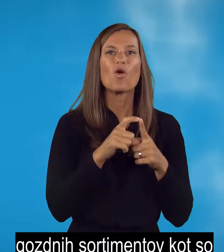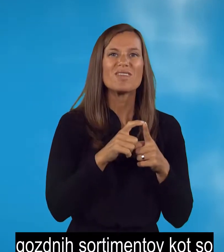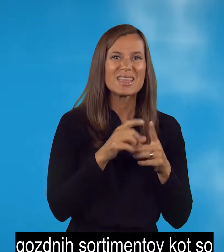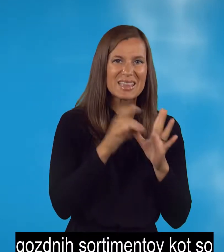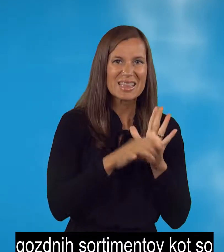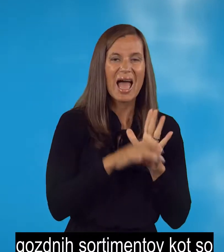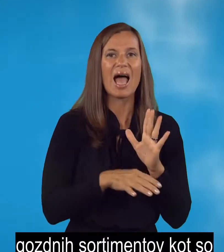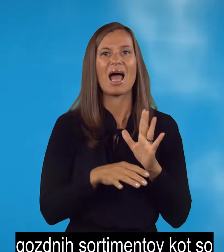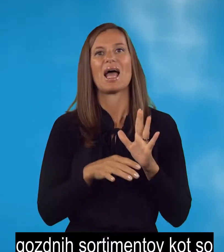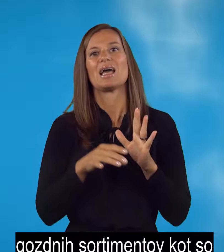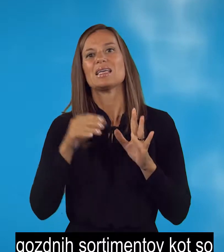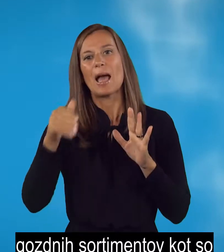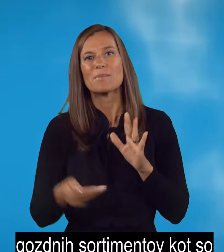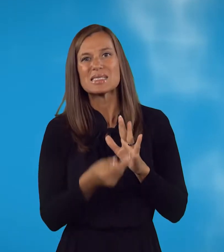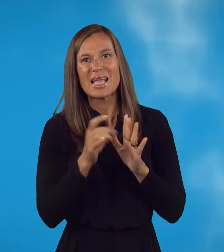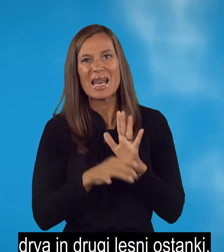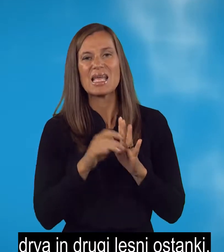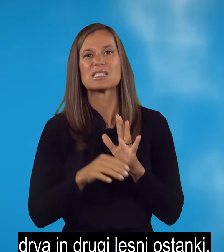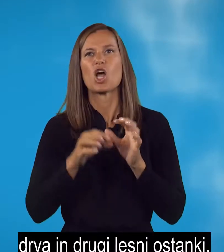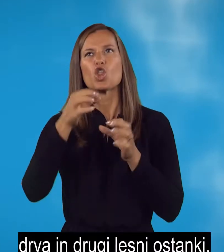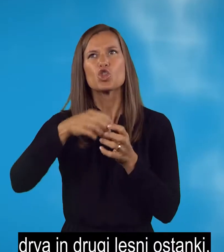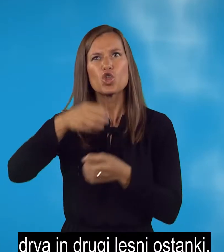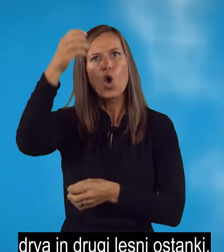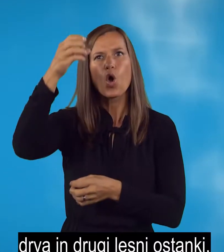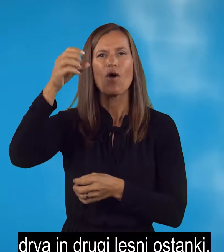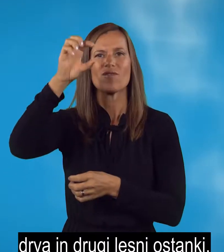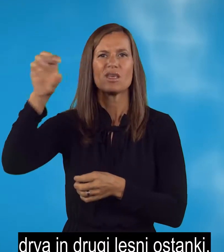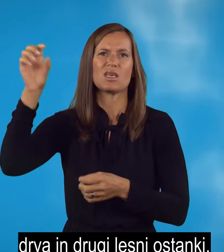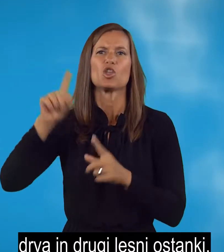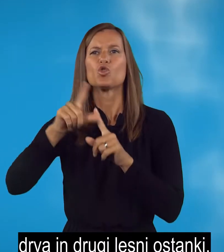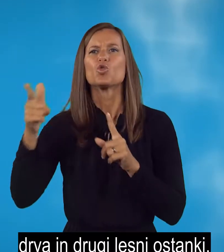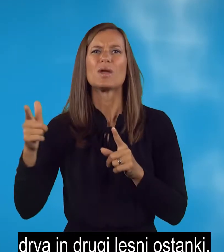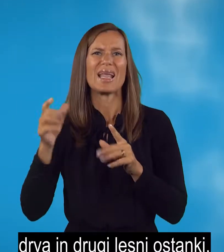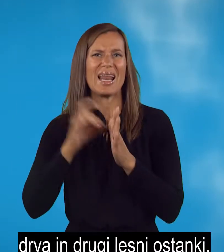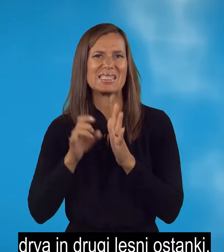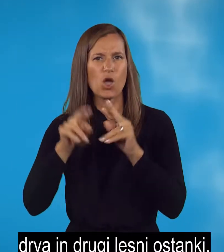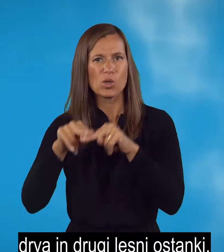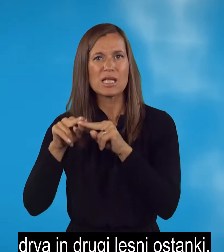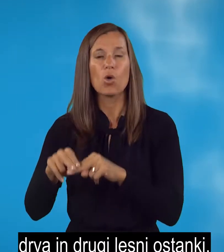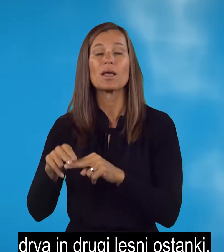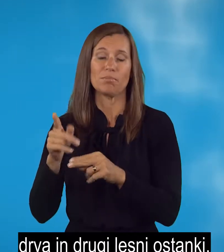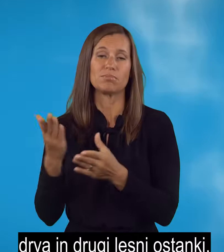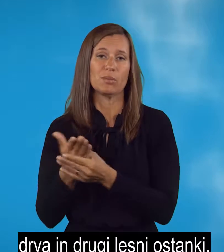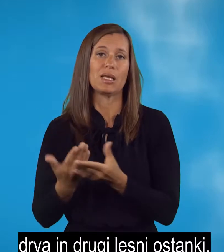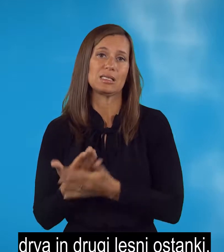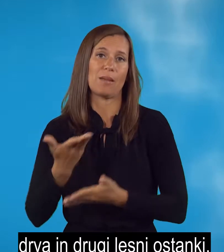les, drogovi, drva in drugi lesni ostanki, primerni za pridobivanje energije.